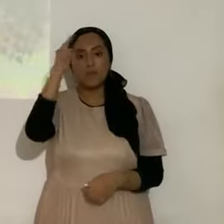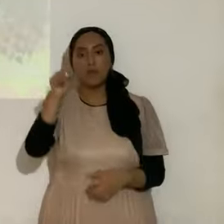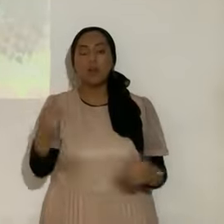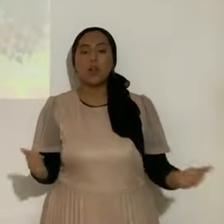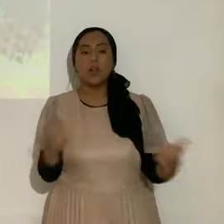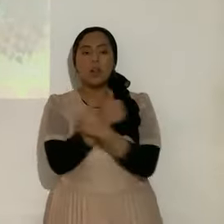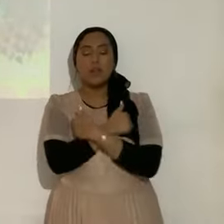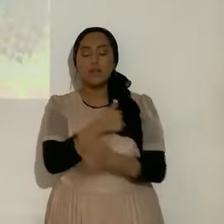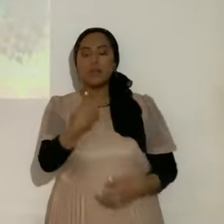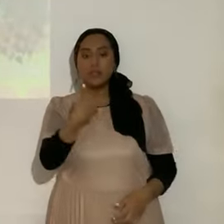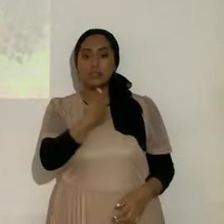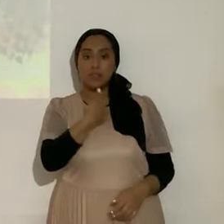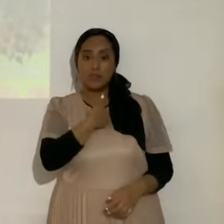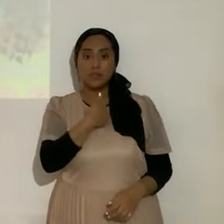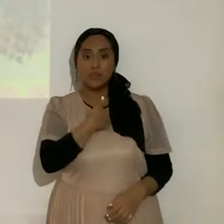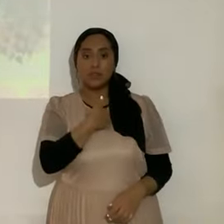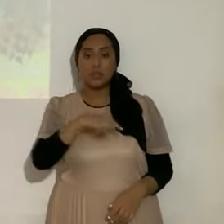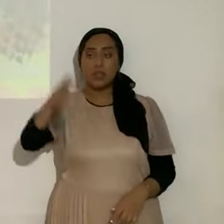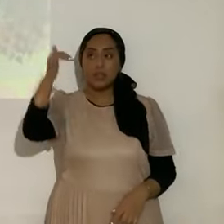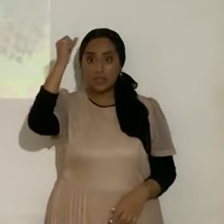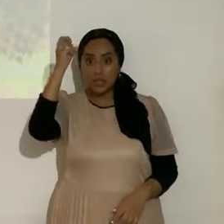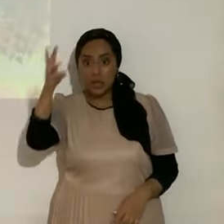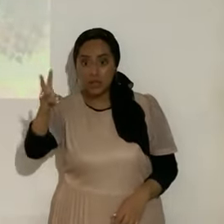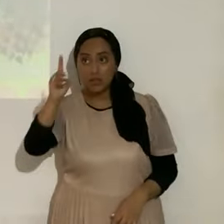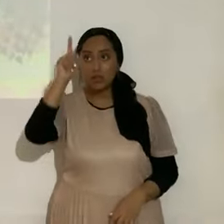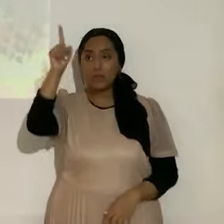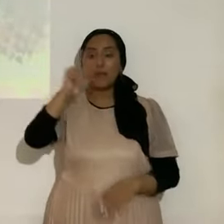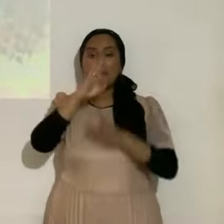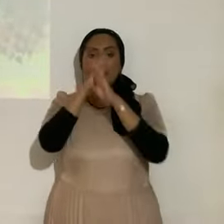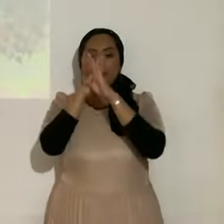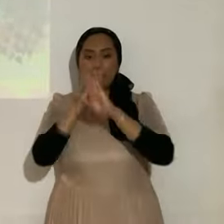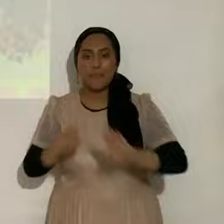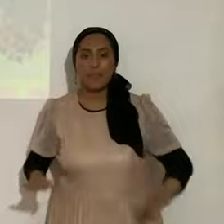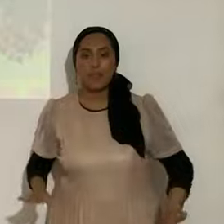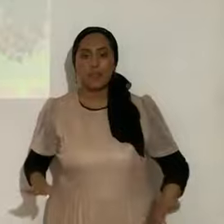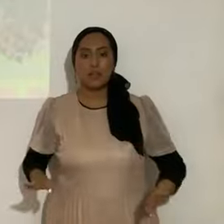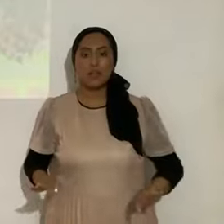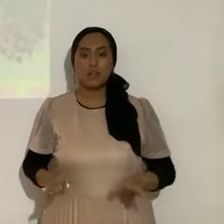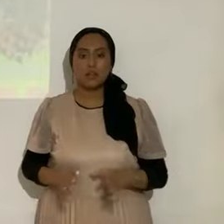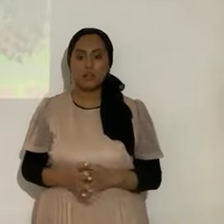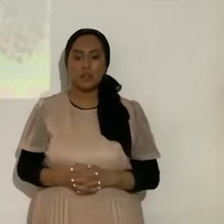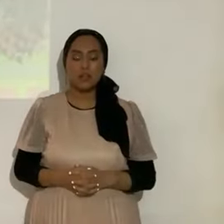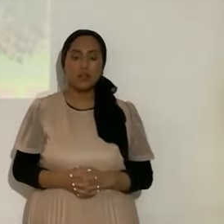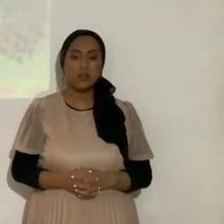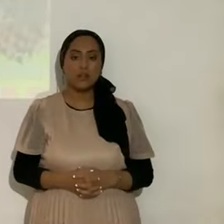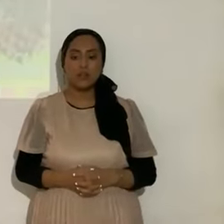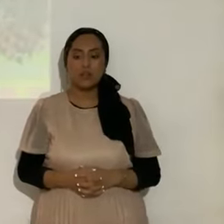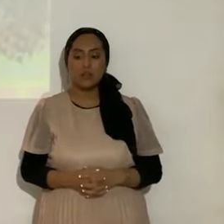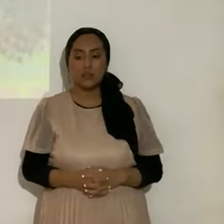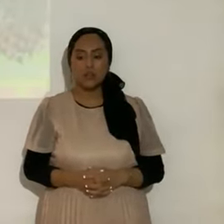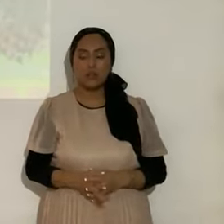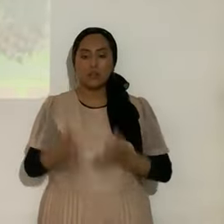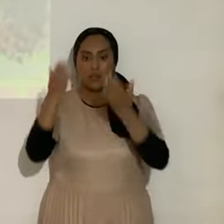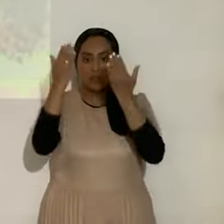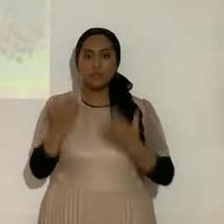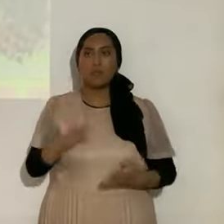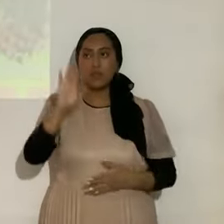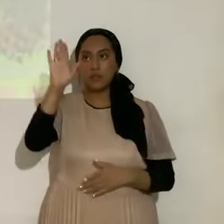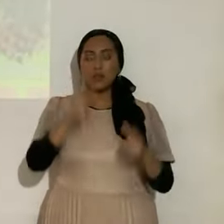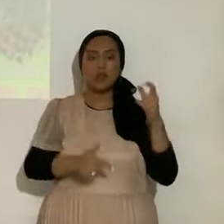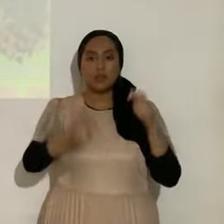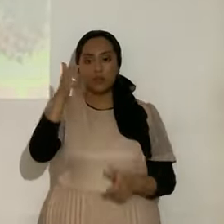a nosotros, Él se humilló. Él se despojó de su esplendor y vino a ser hombre para darnos sus grandezas y